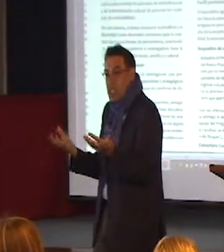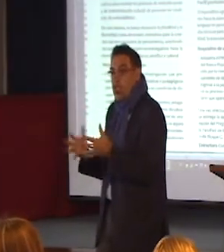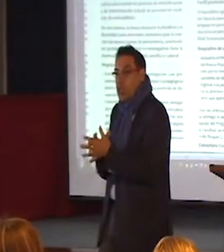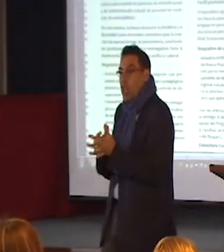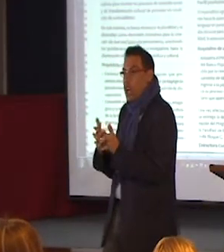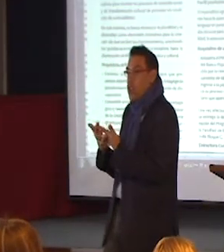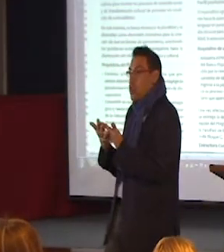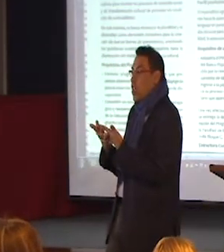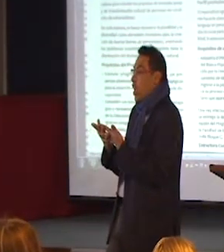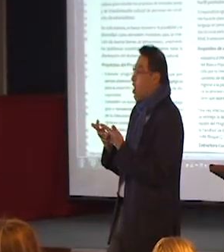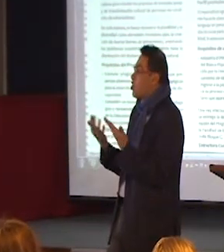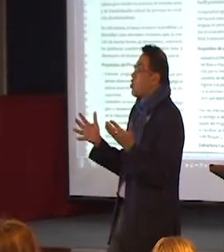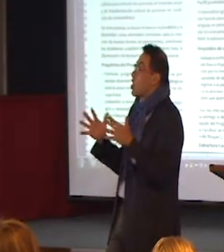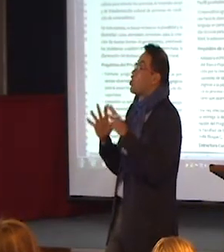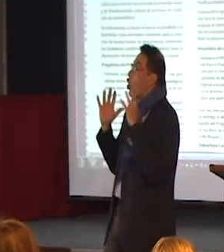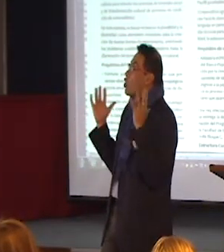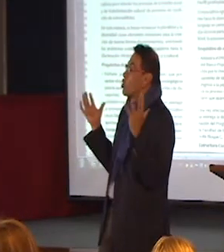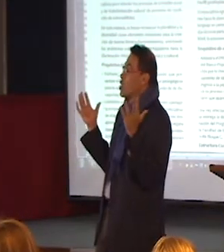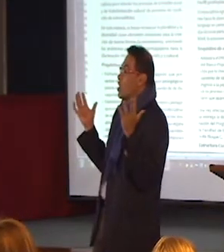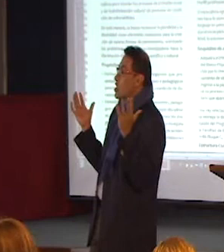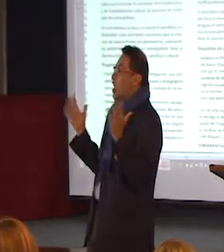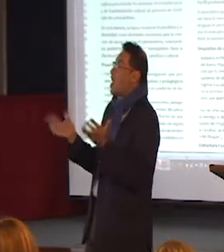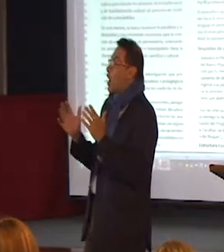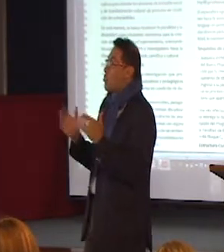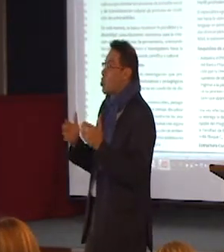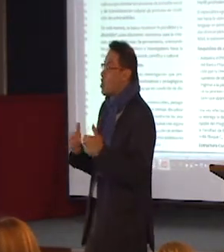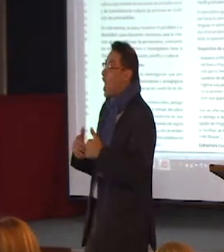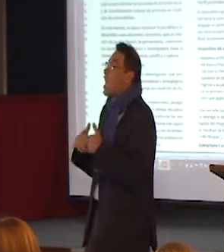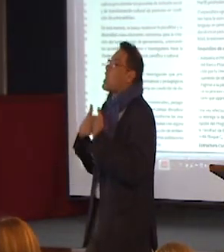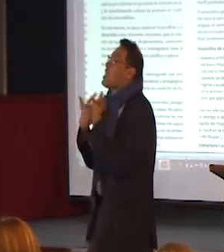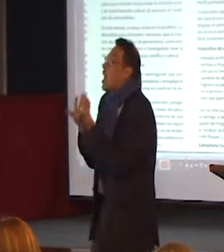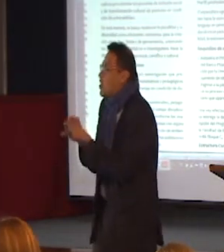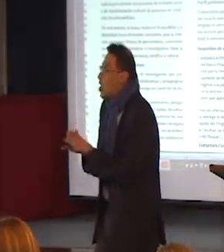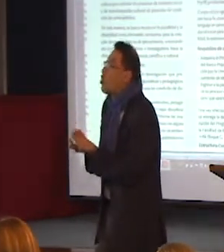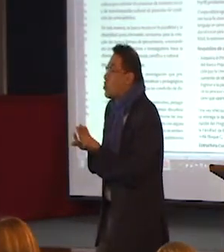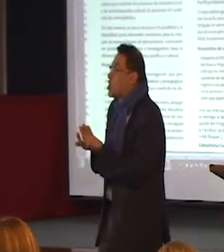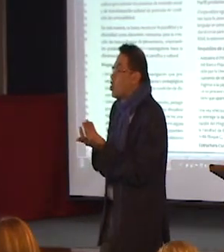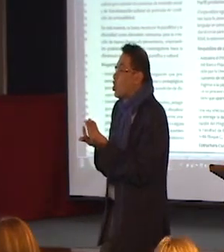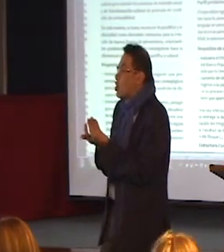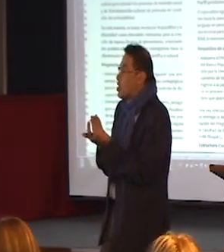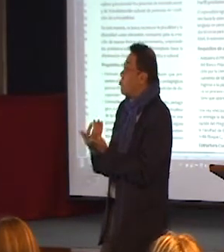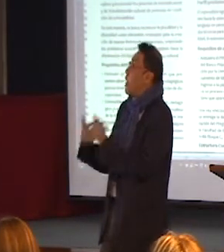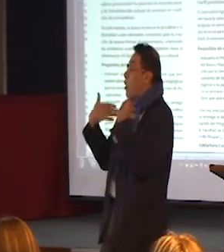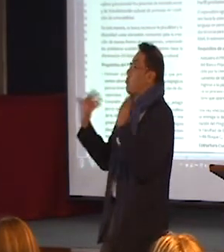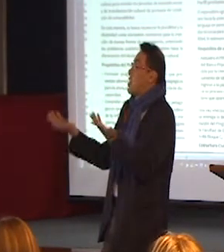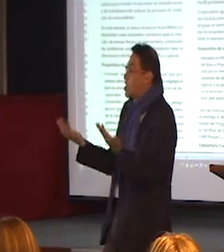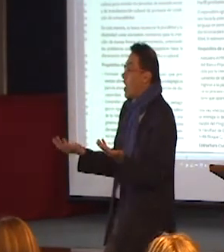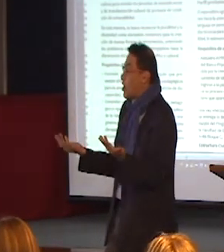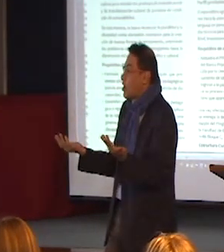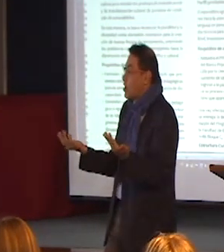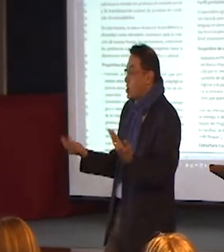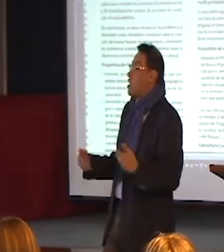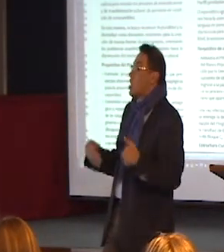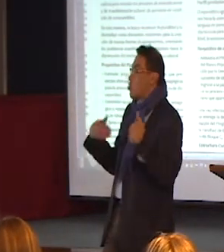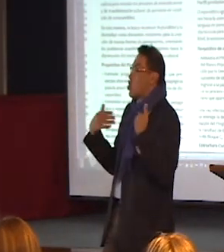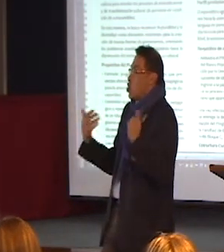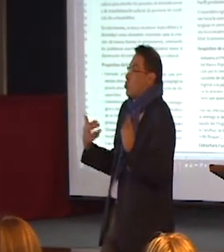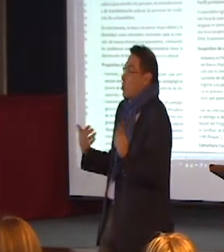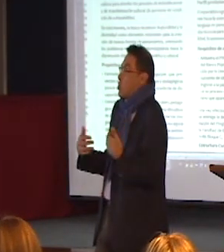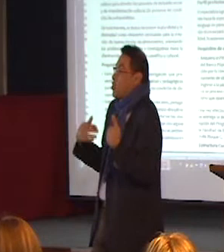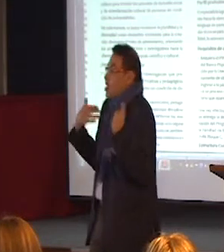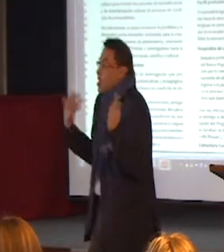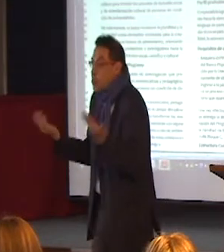una construcción de una sociedad en donde todos tengamos equidad de condiciones para